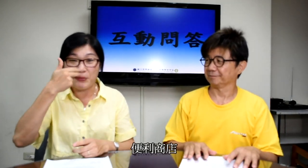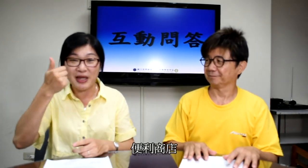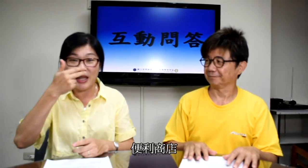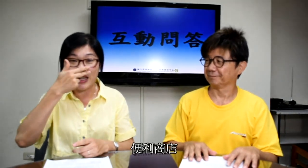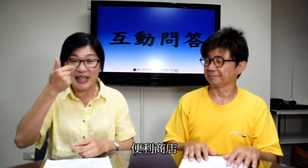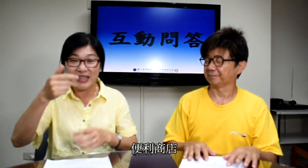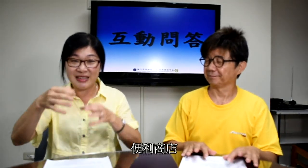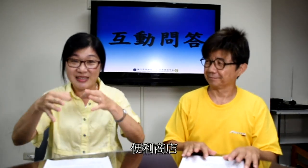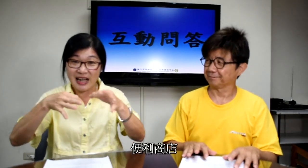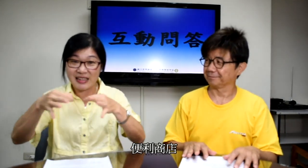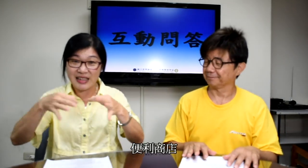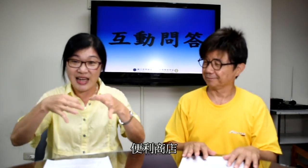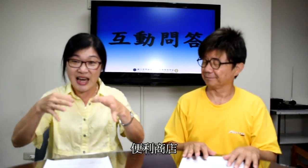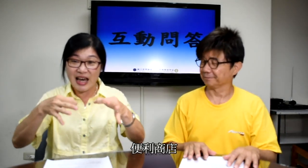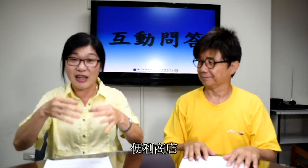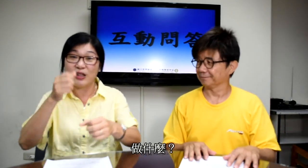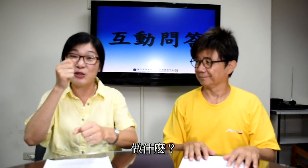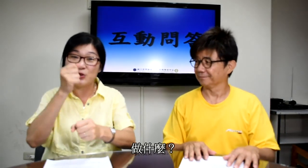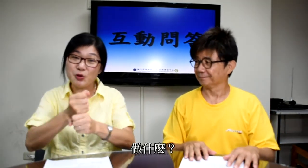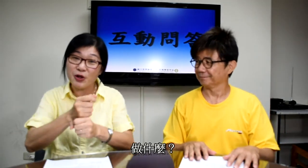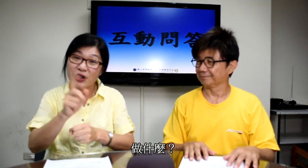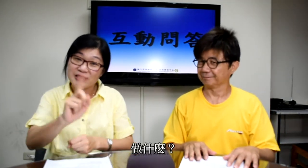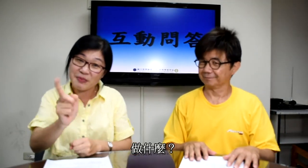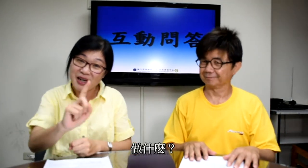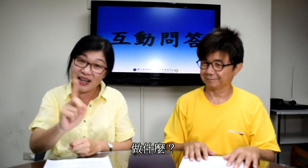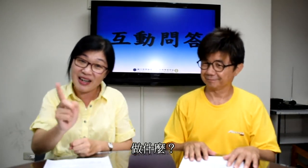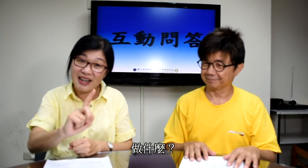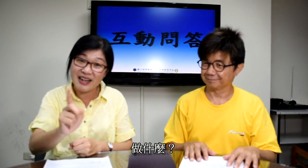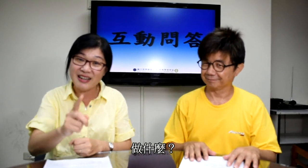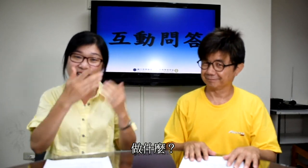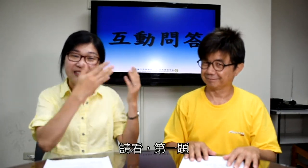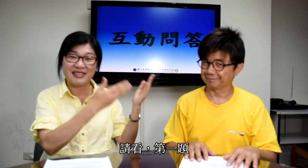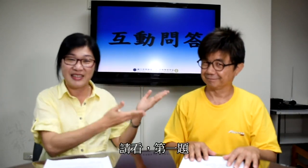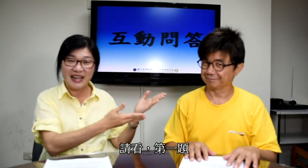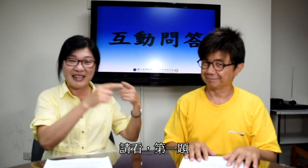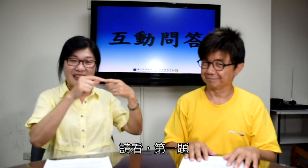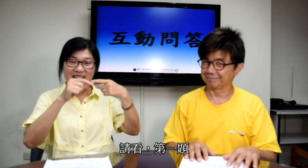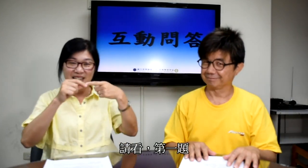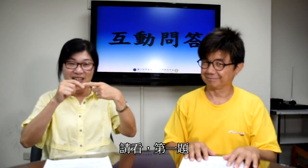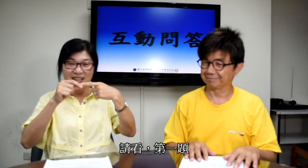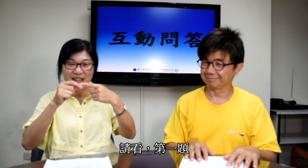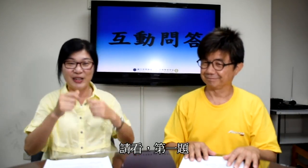便利商店做什么？请看第一题。